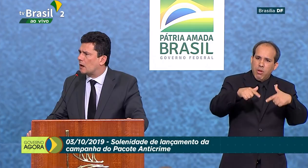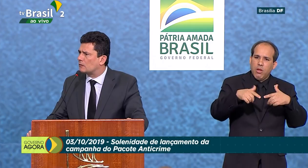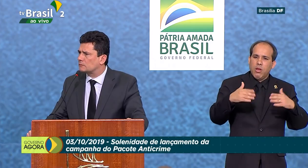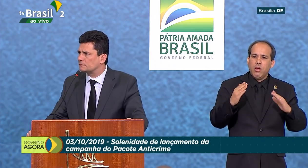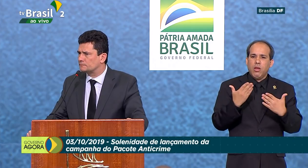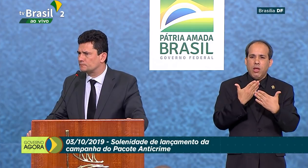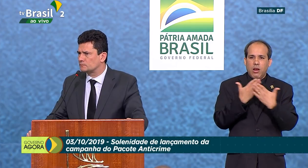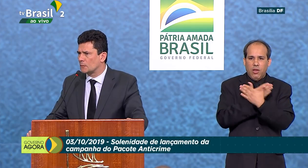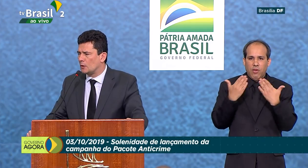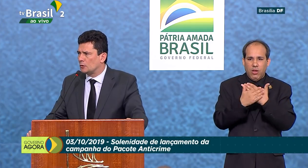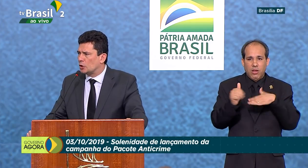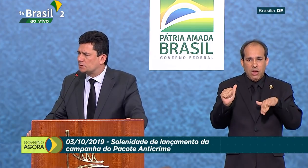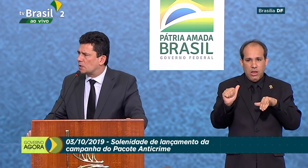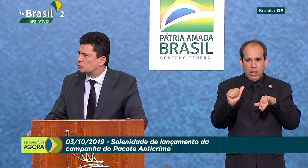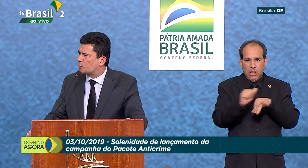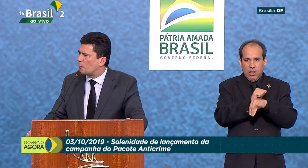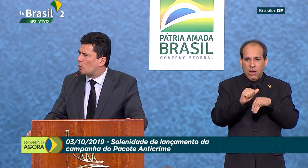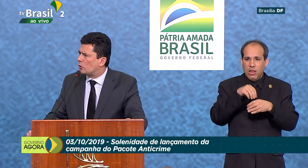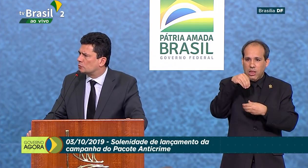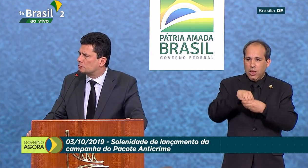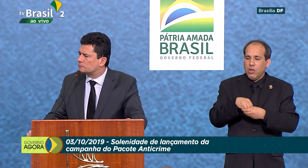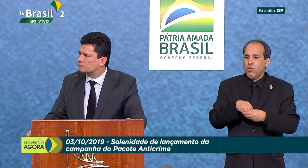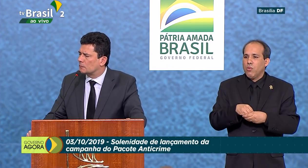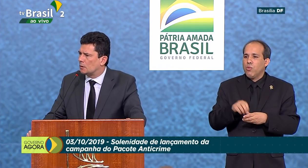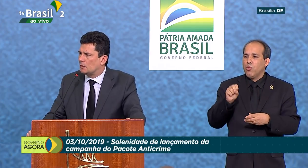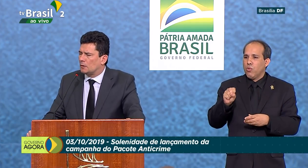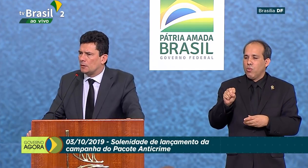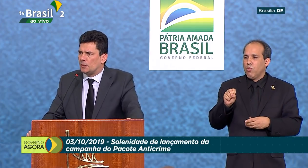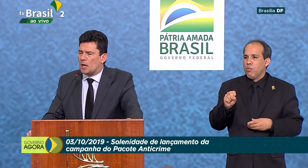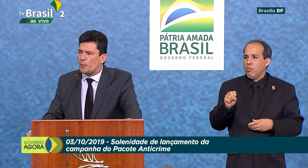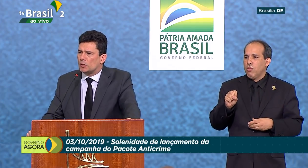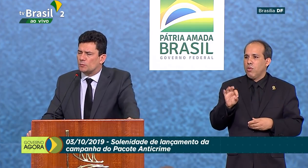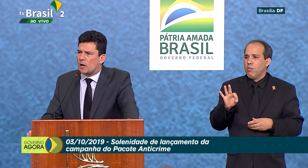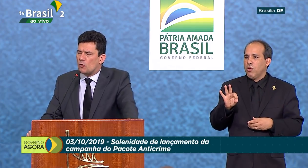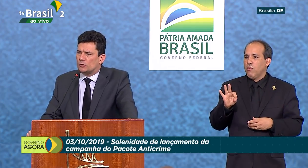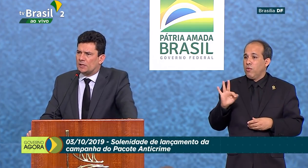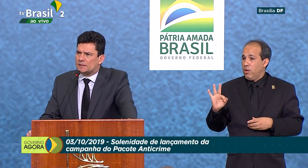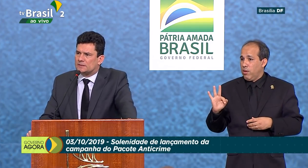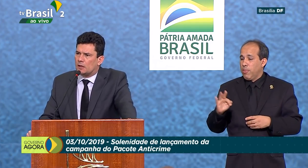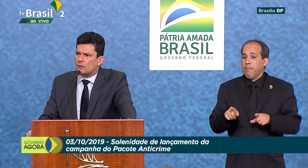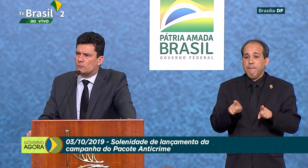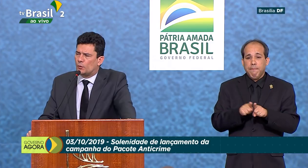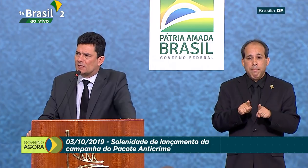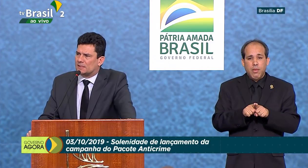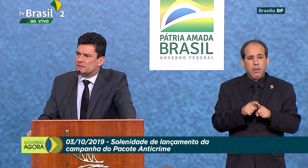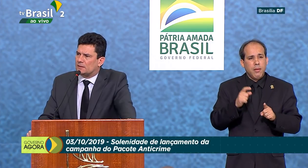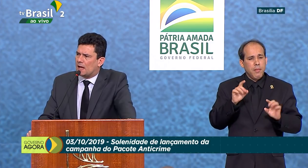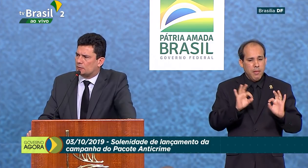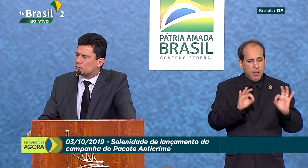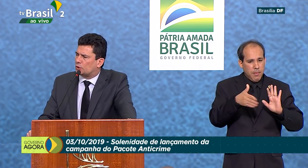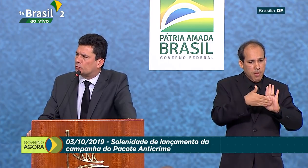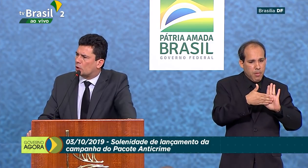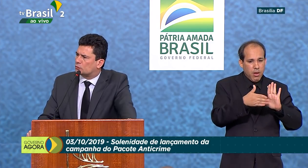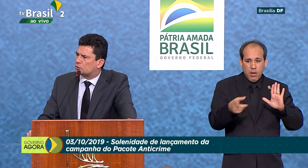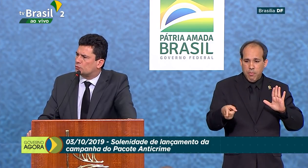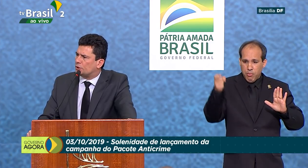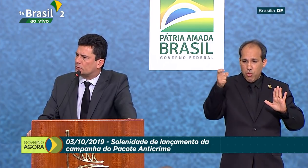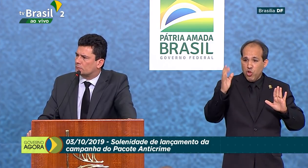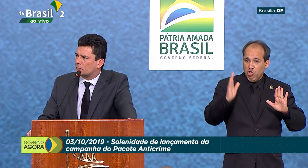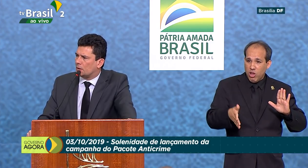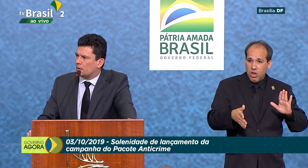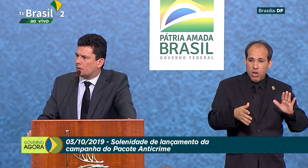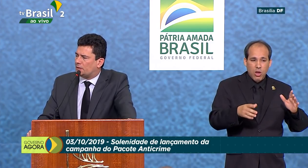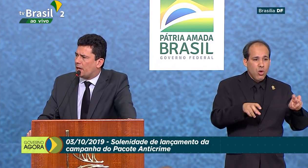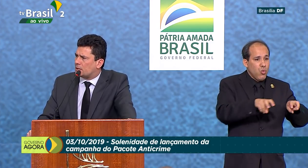Tribunal Federal. Nós estamos propondo que, após uma condenação por assassinato no tribunal do